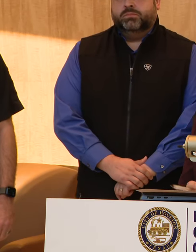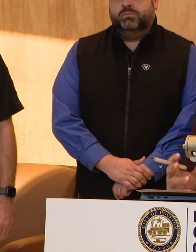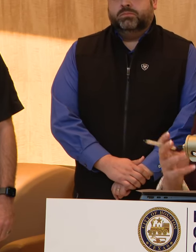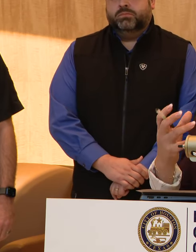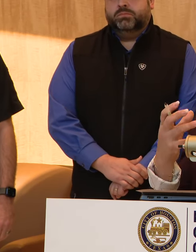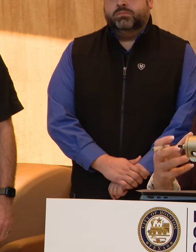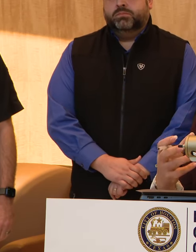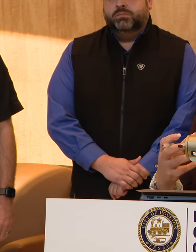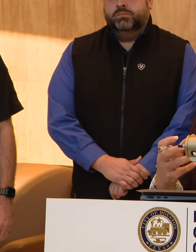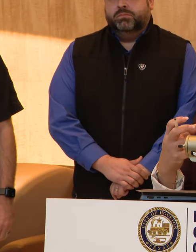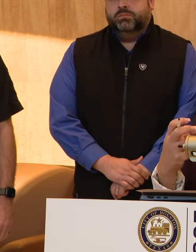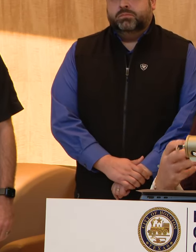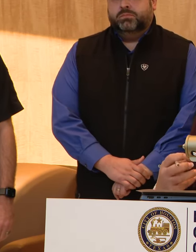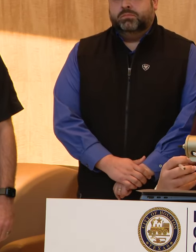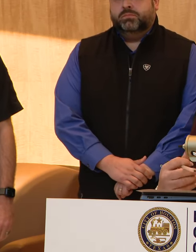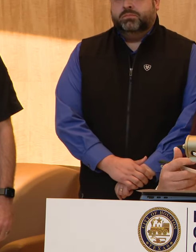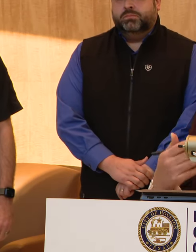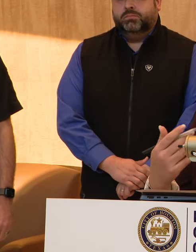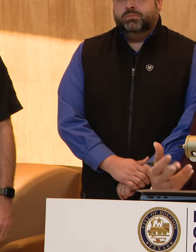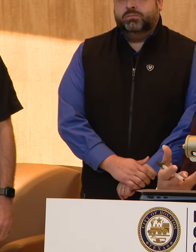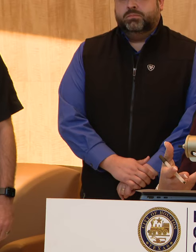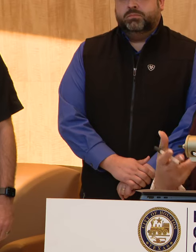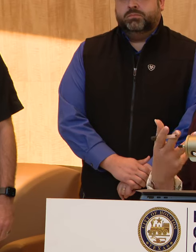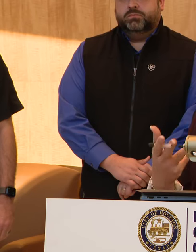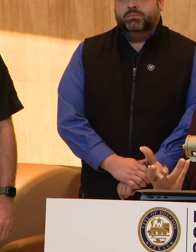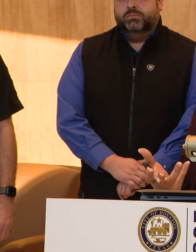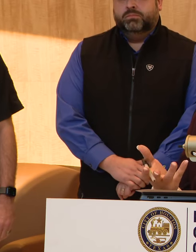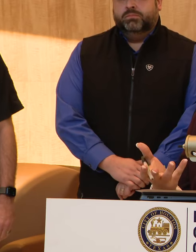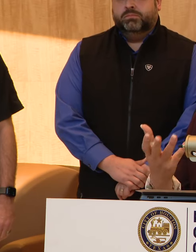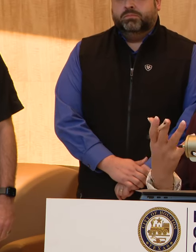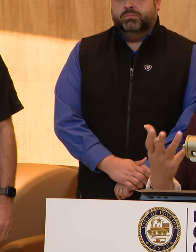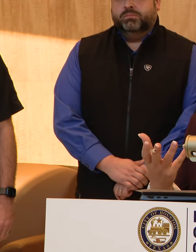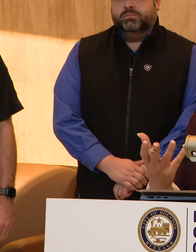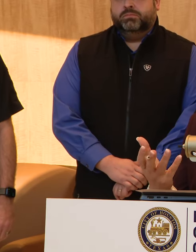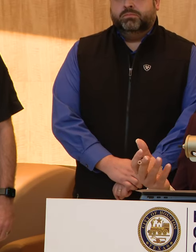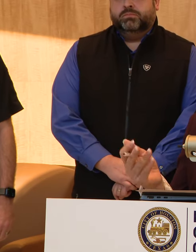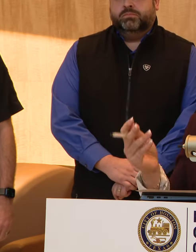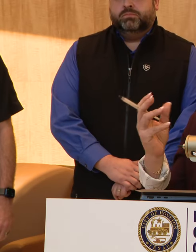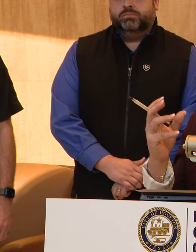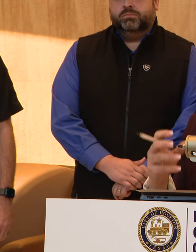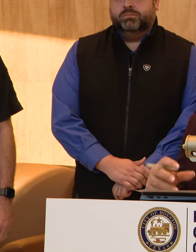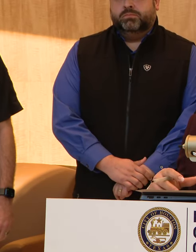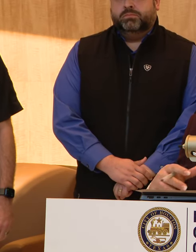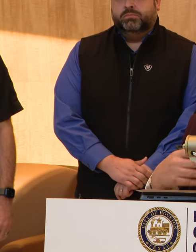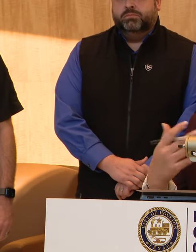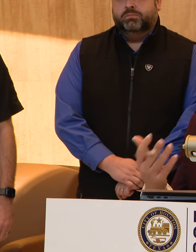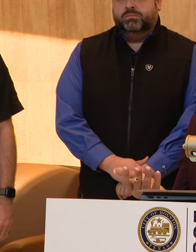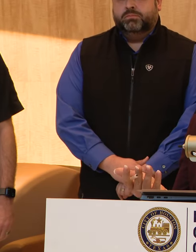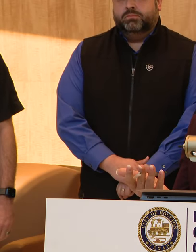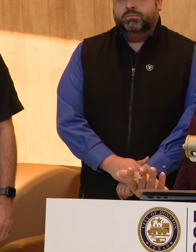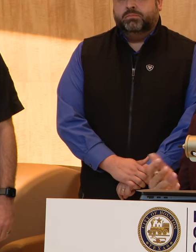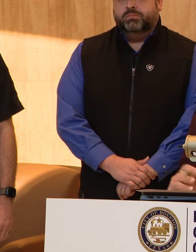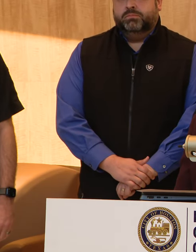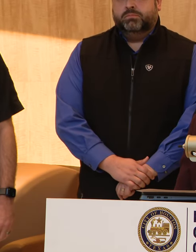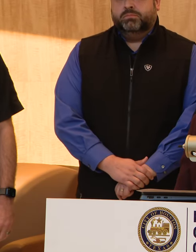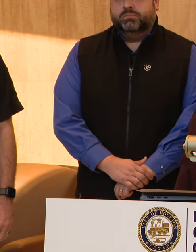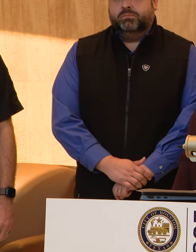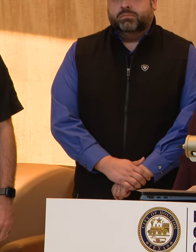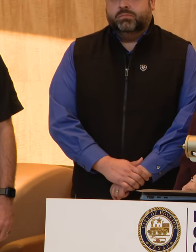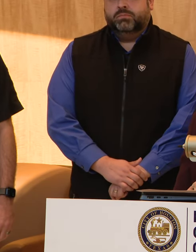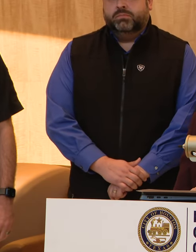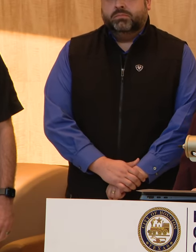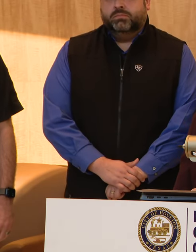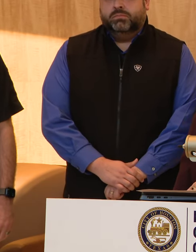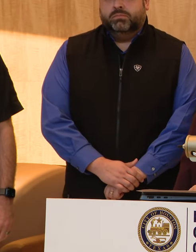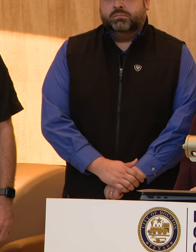tuberías, porque si una tubería se congeló, ahora que las temperaturas están altas otra vez, se descongelan y ahí es donde ven fugas.